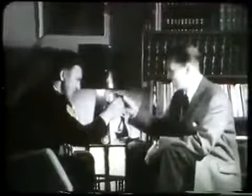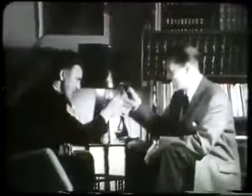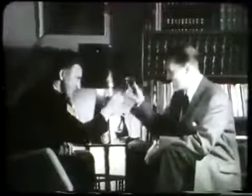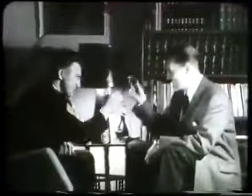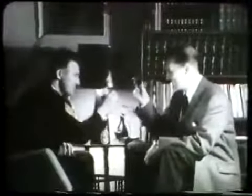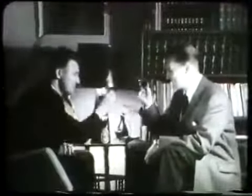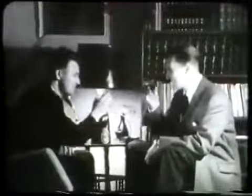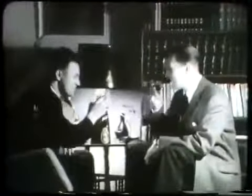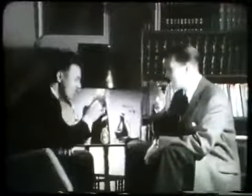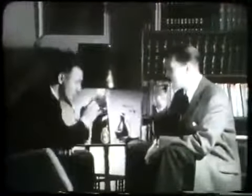Skål!